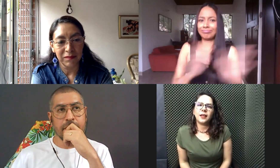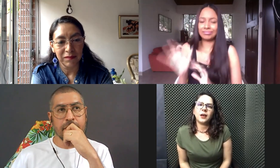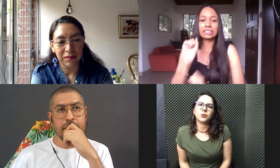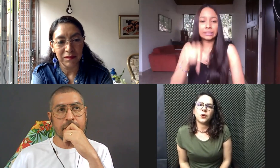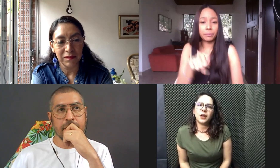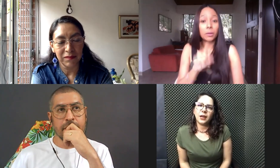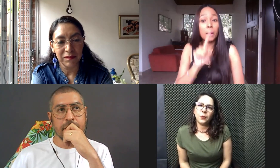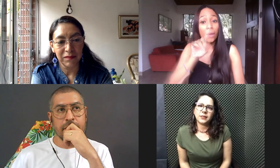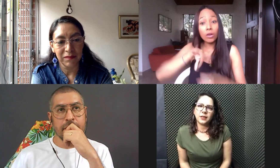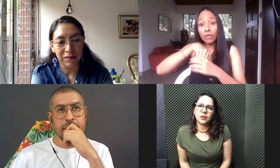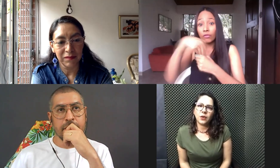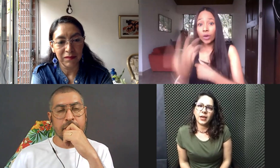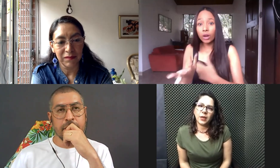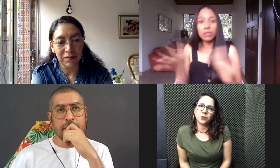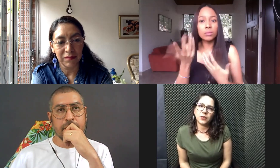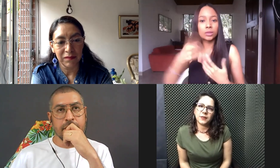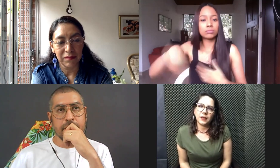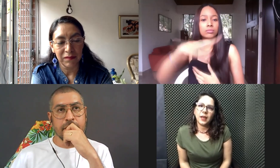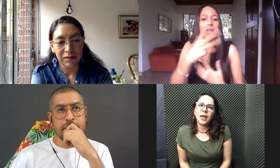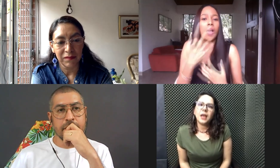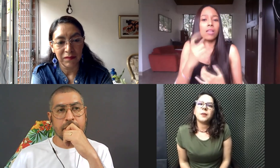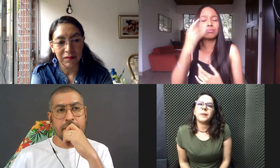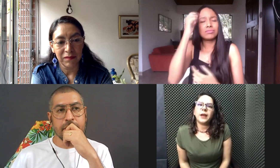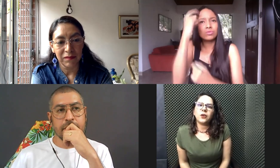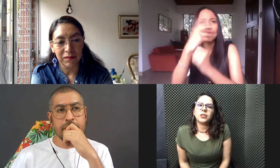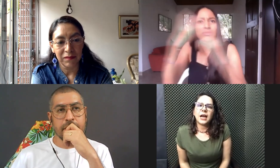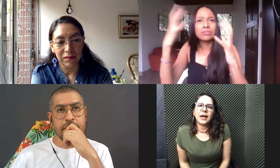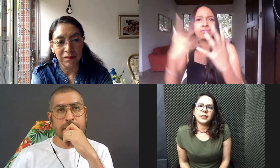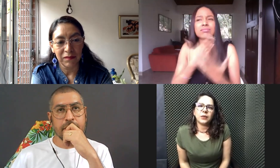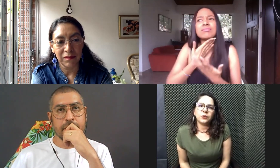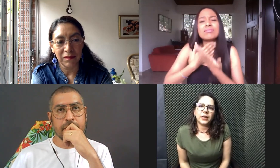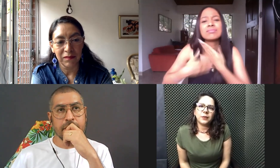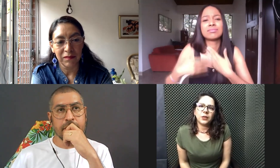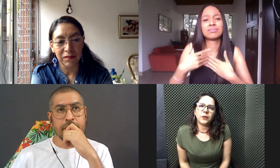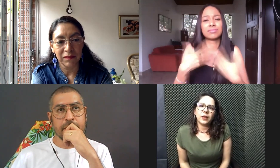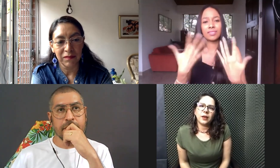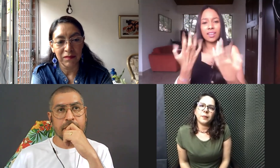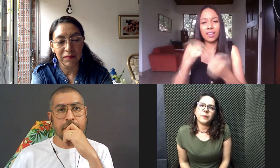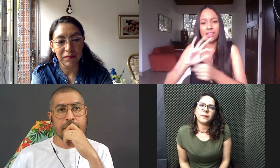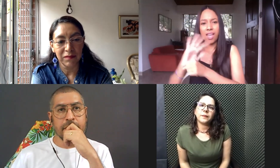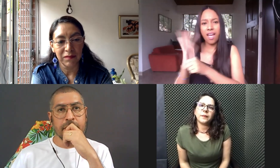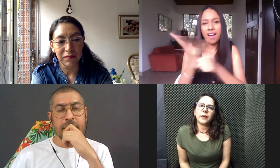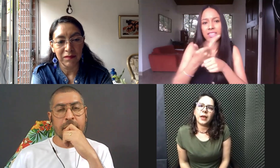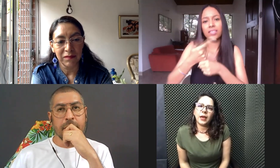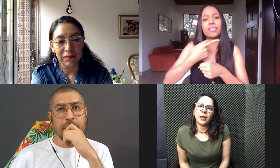coordinada, digamos, con la lengua de señas de lo que queremos decir. Pero ya un término